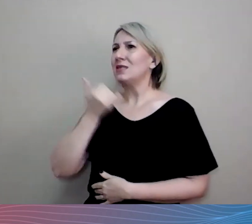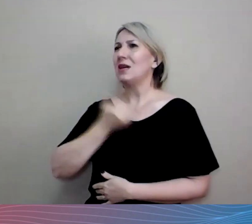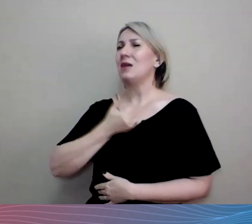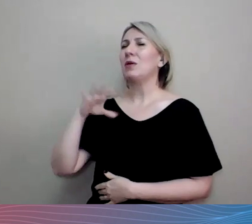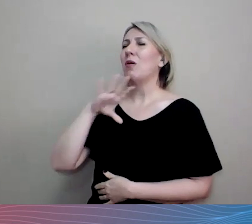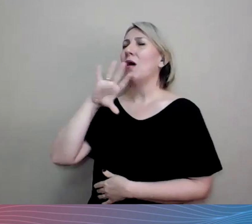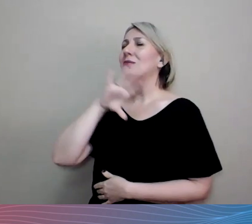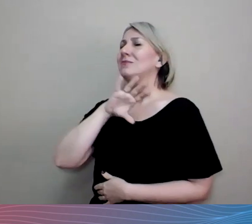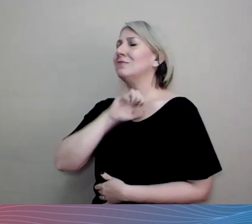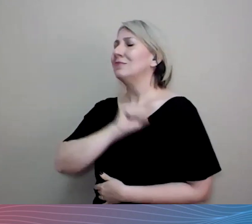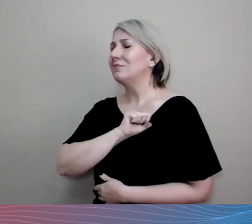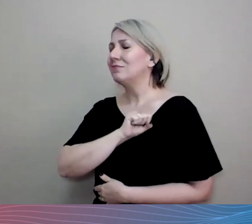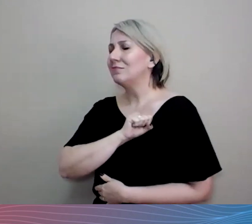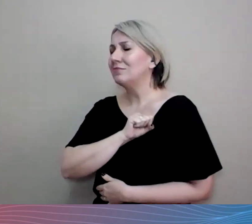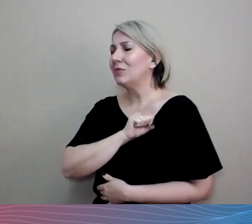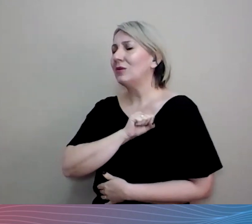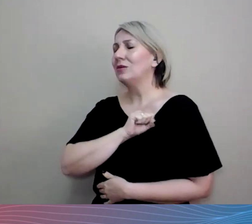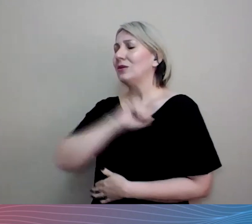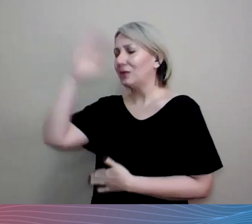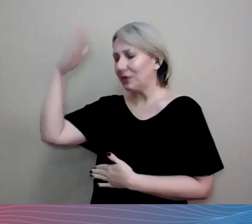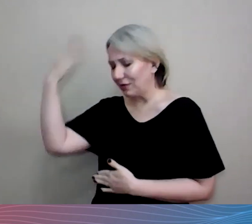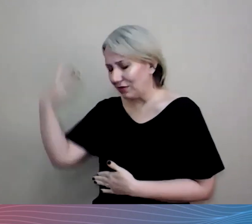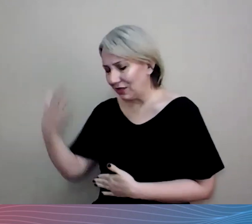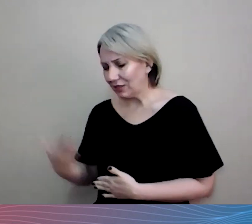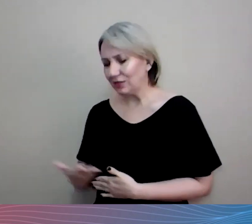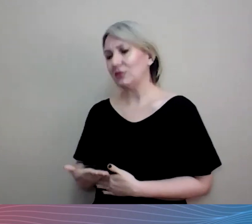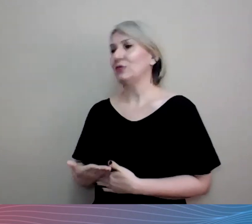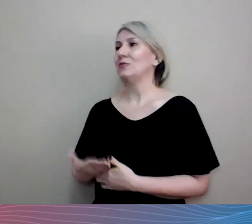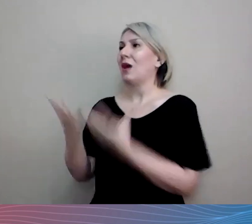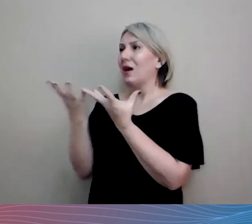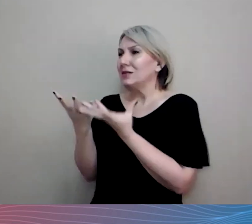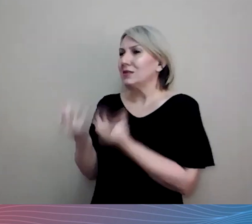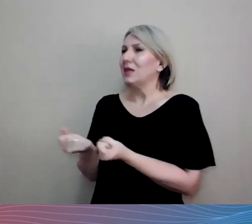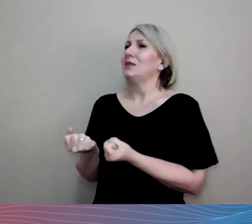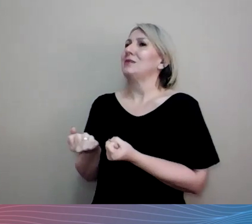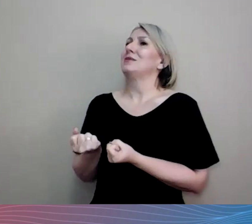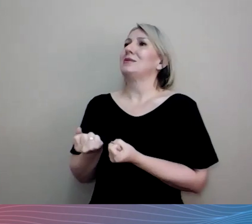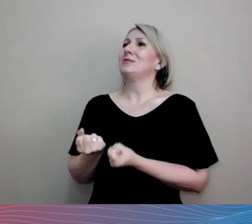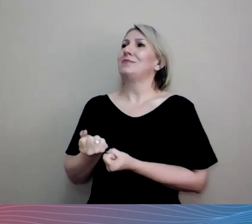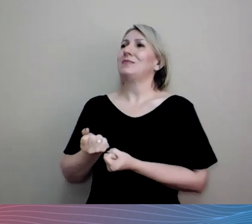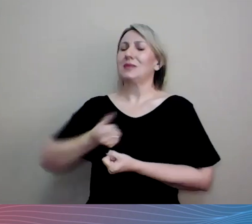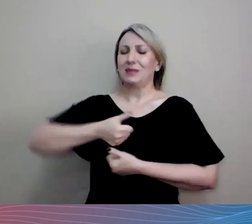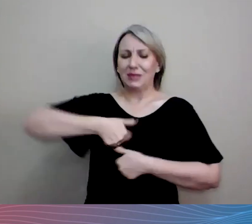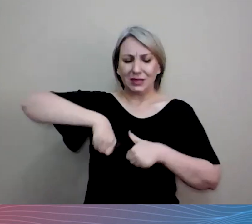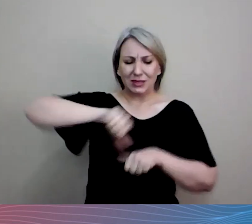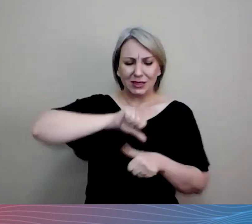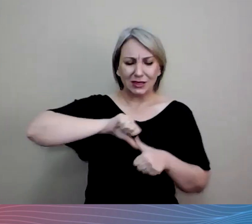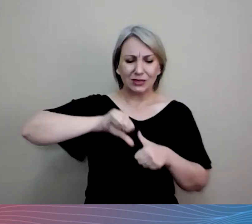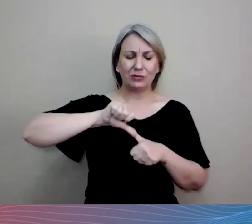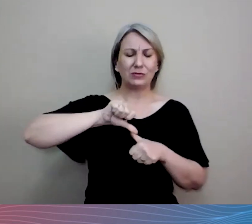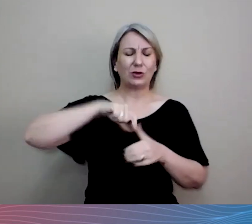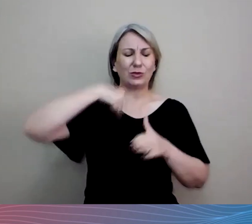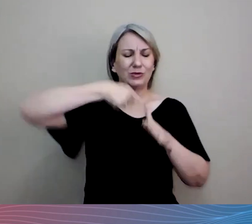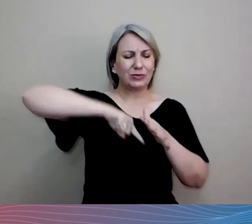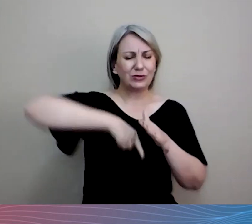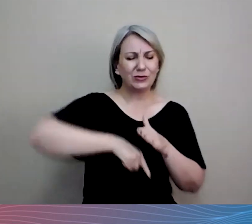de Deus e rumina, fazem a imersão e executam a palavra de